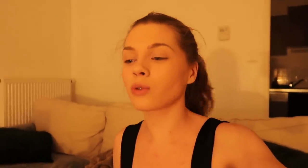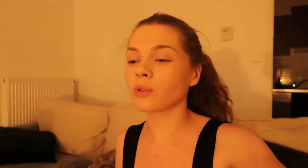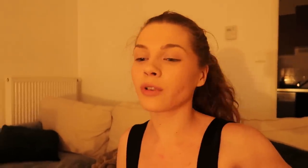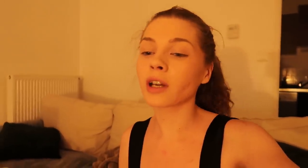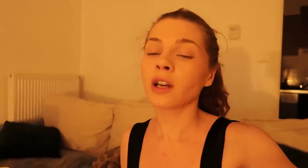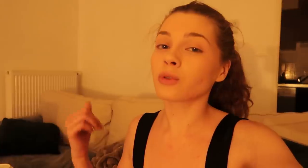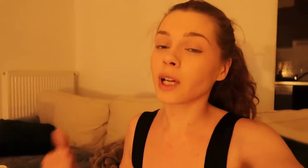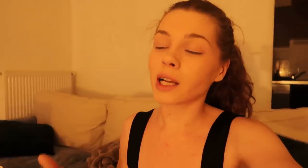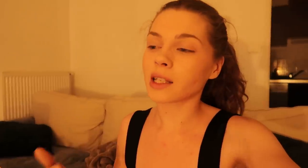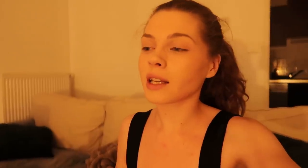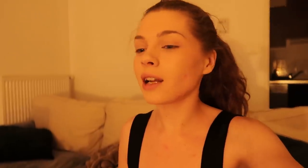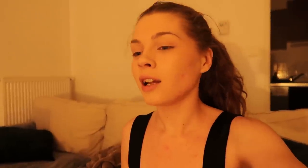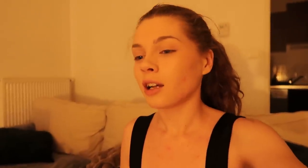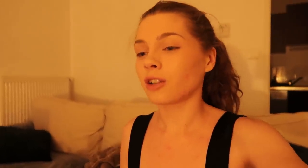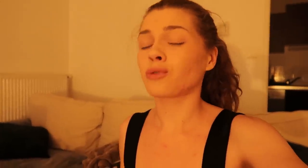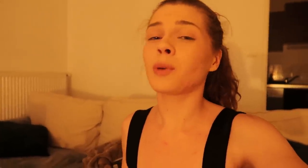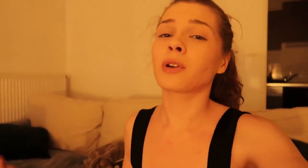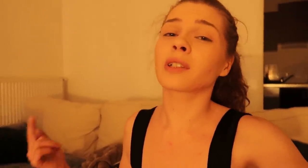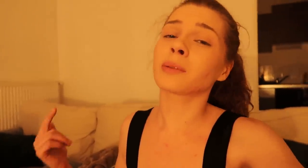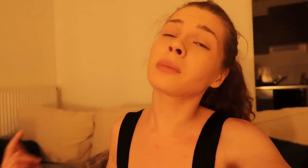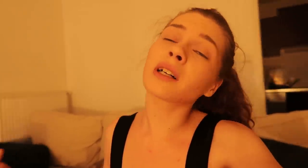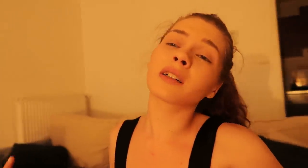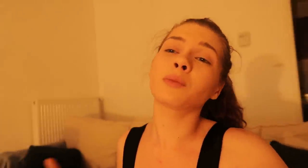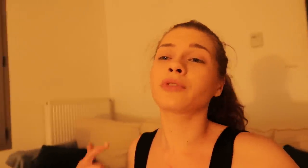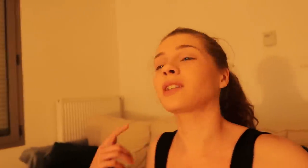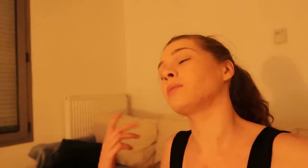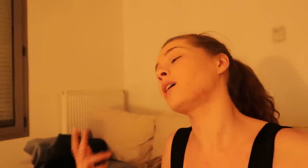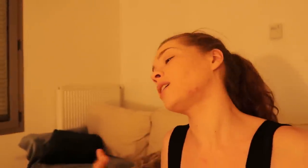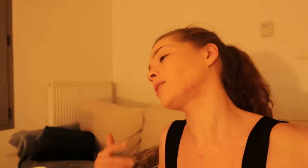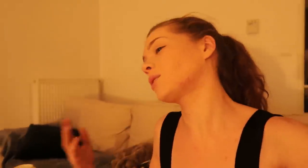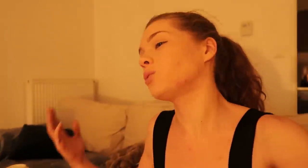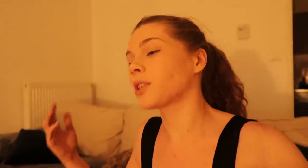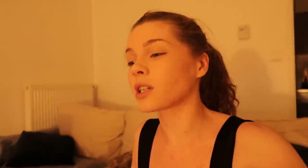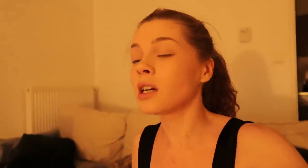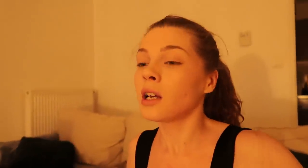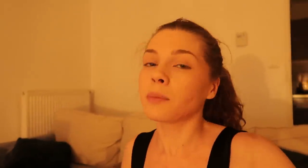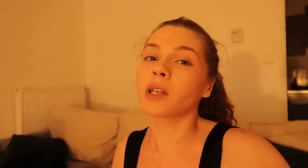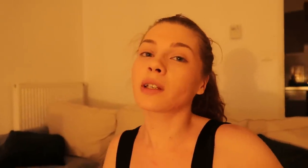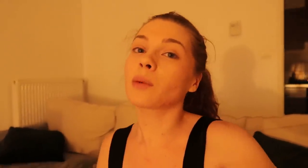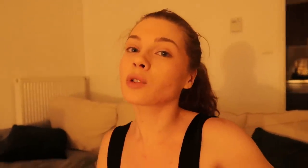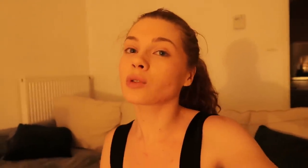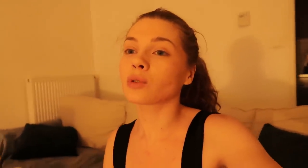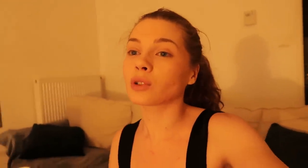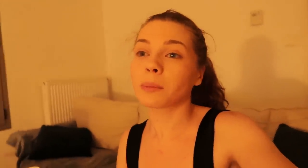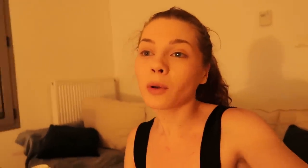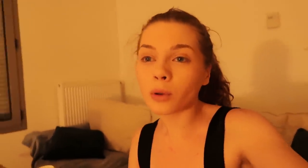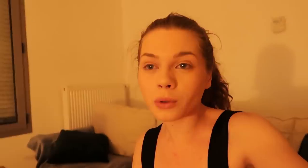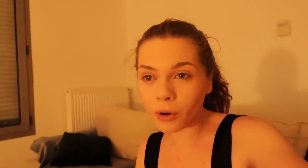que je voulais faire. Du coup je voulais aller à la salle, je voulais prendre un bain, me faire des masques et tout machin. Mais clairement je n'ai pas eu le temps.